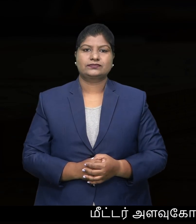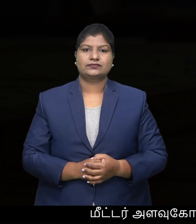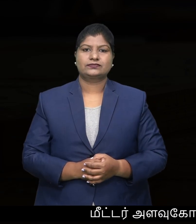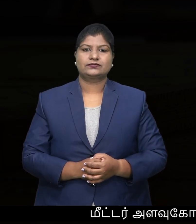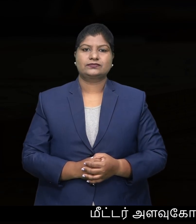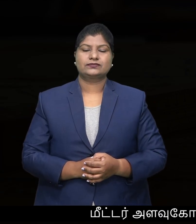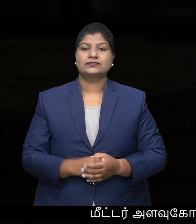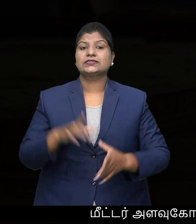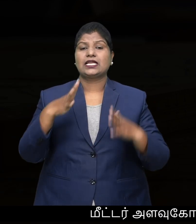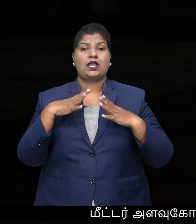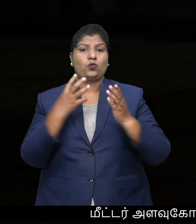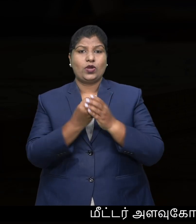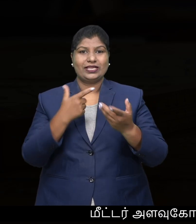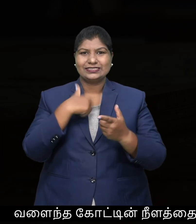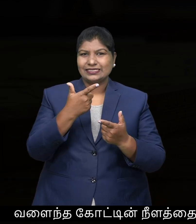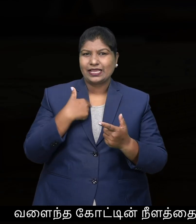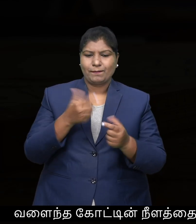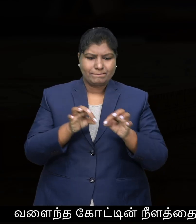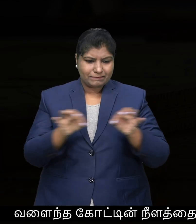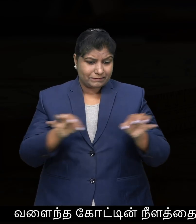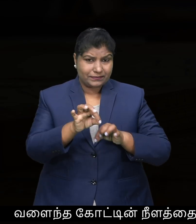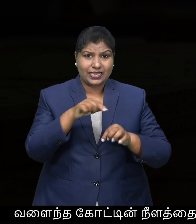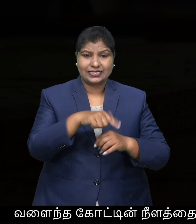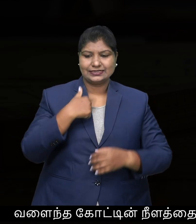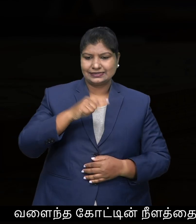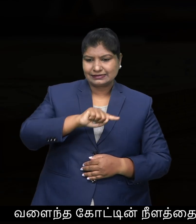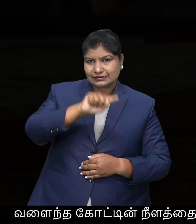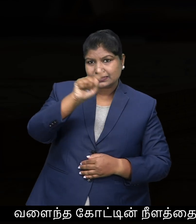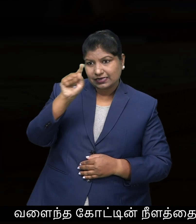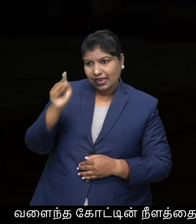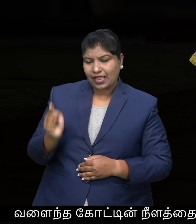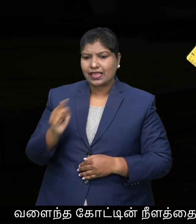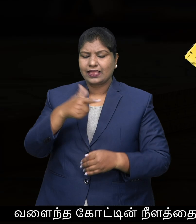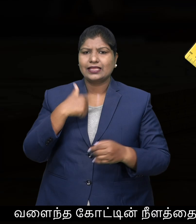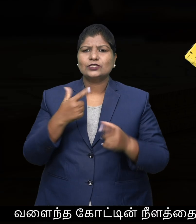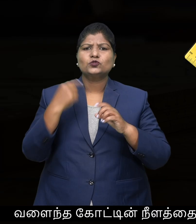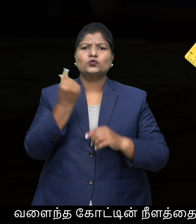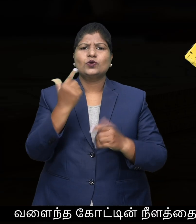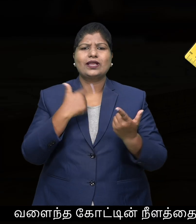மீட்டர் அளவுகோலை பயன்படுத்தி வளைந்த கோட்டின் நீளத்தை நேரடியாக அளவிட முடியாது.